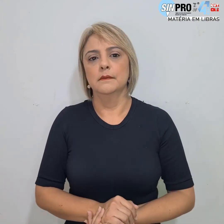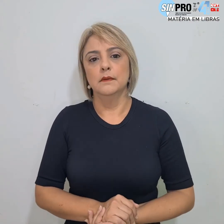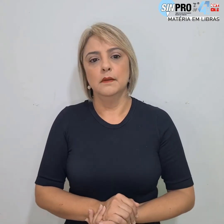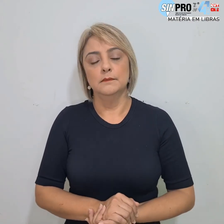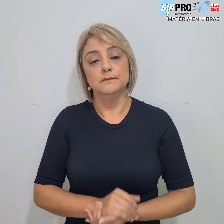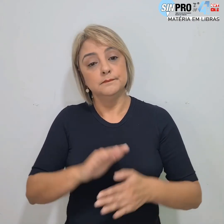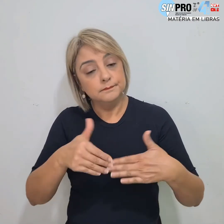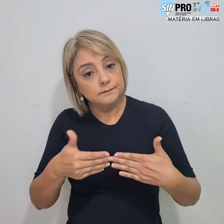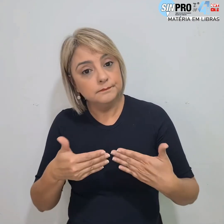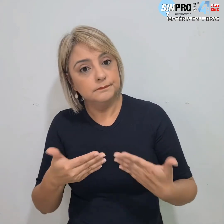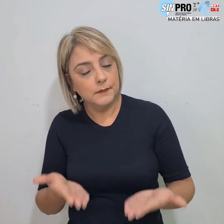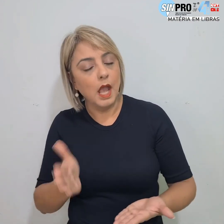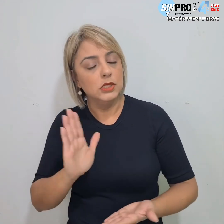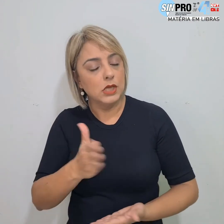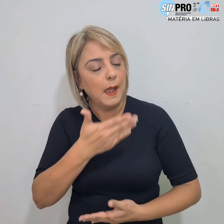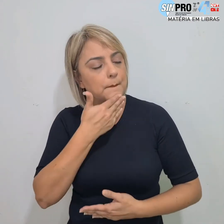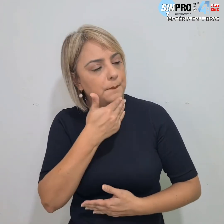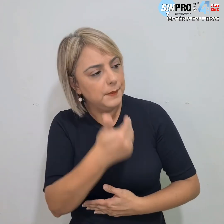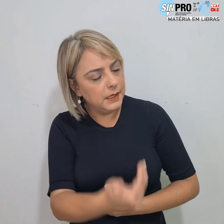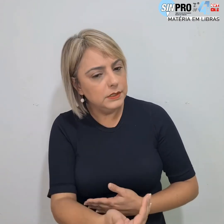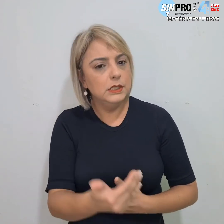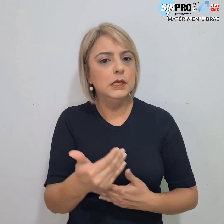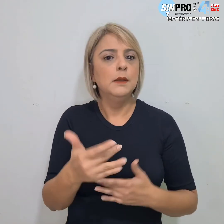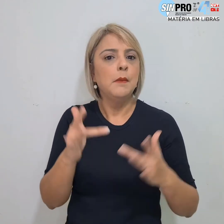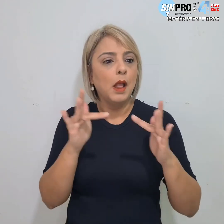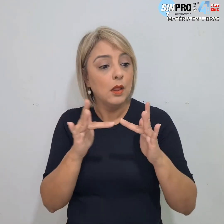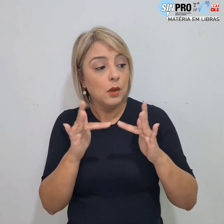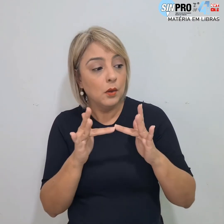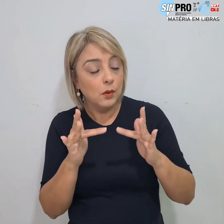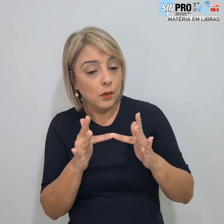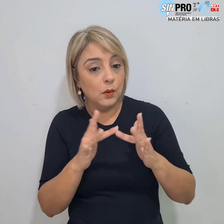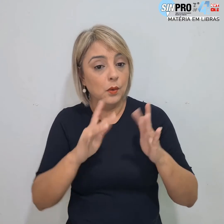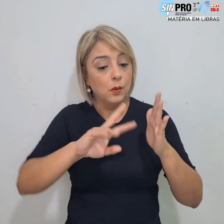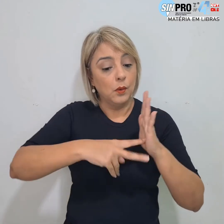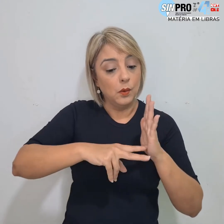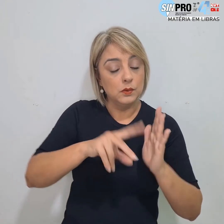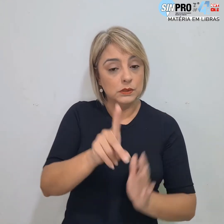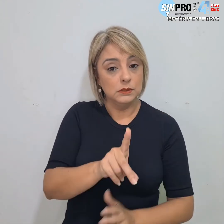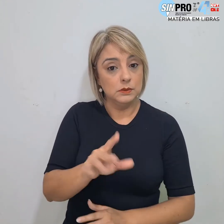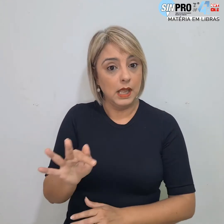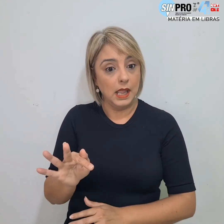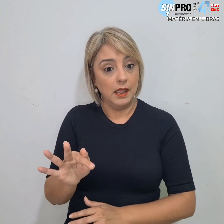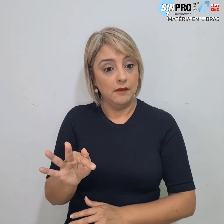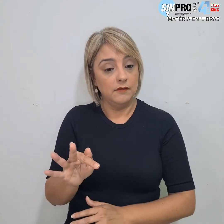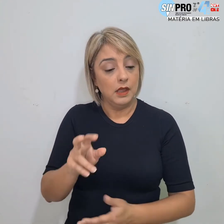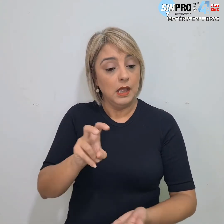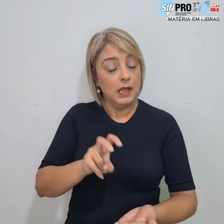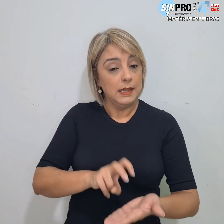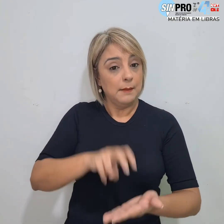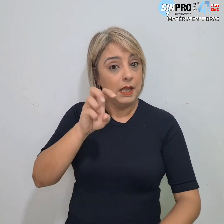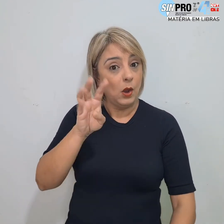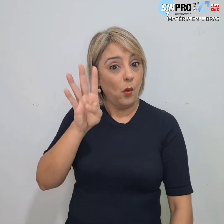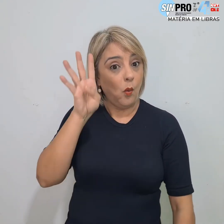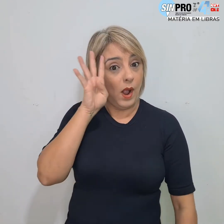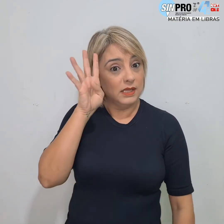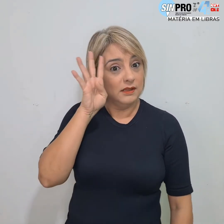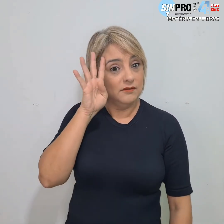Diante disso, já solicitamos no contato que ele fez com o Simpro-DF, na manhã desta quarta-feira, 19 de